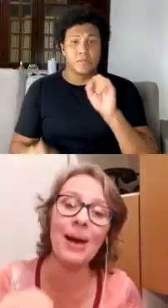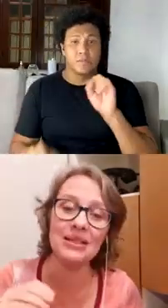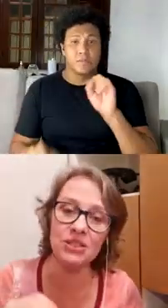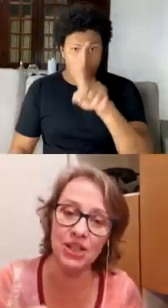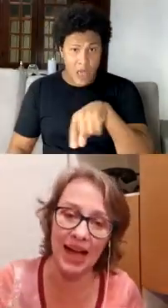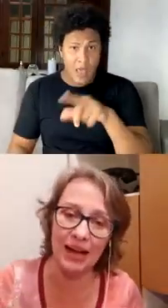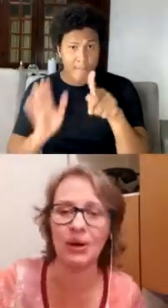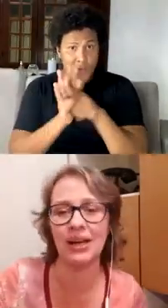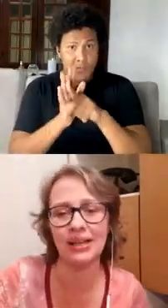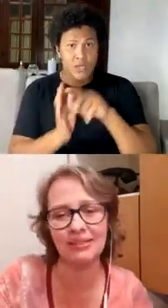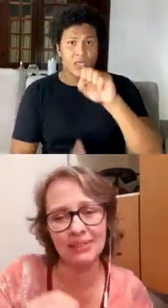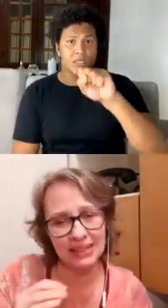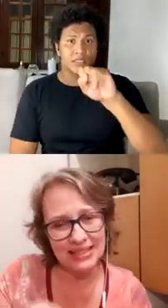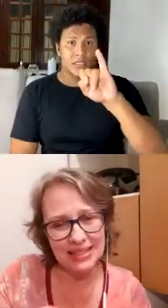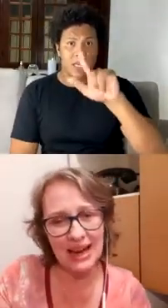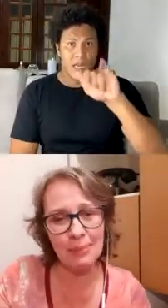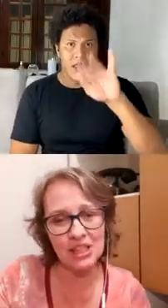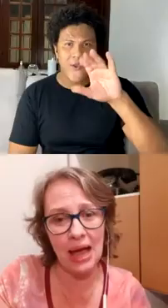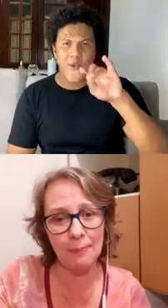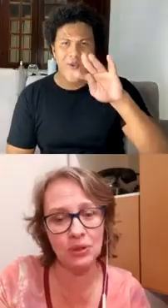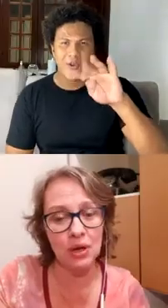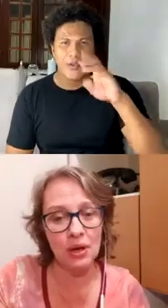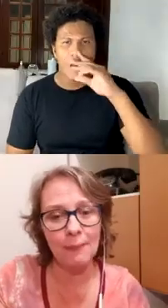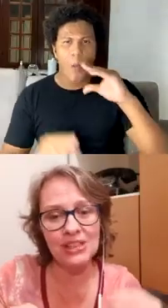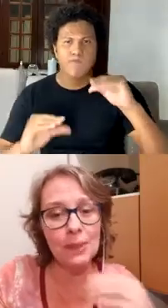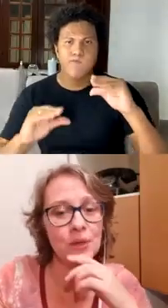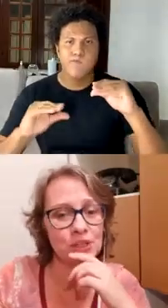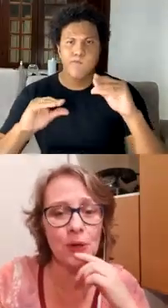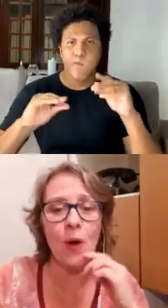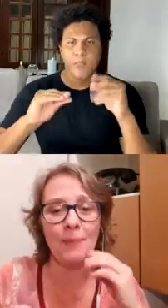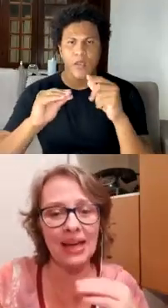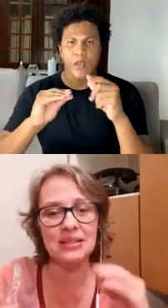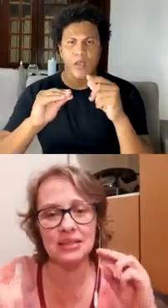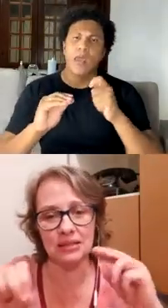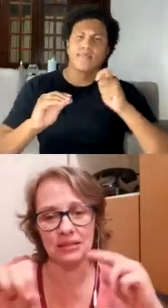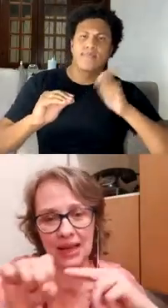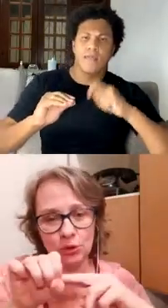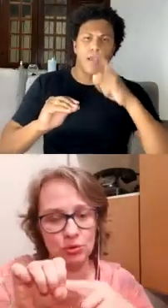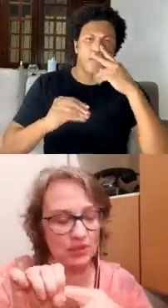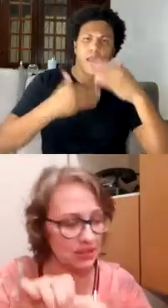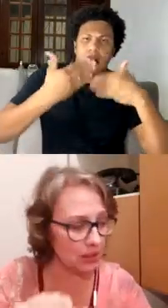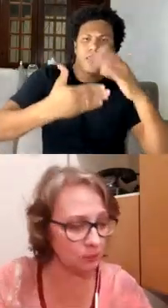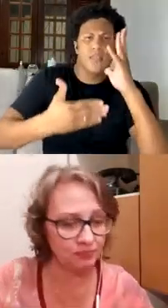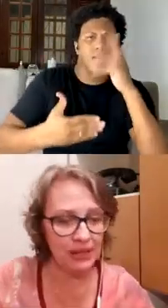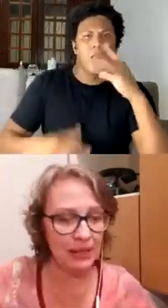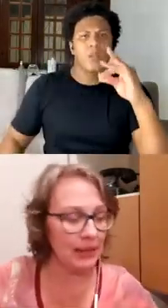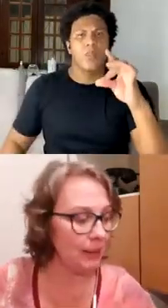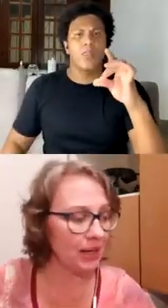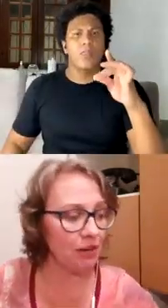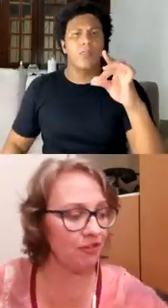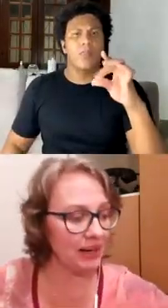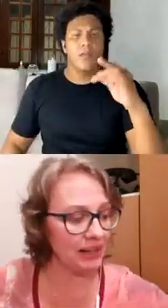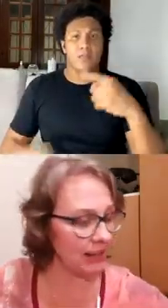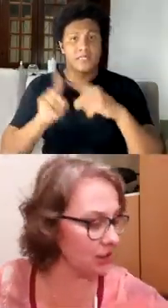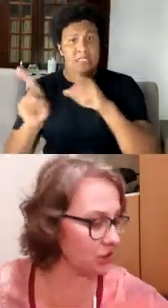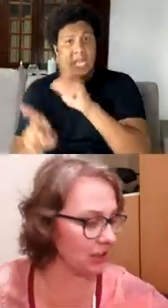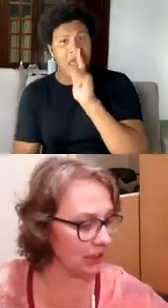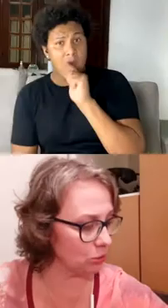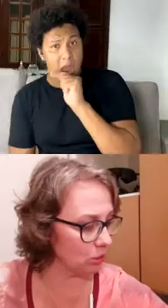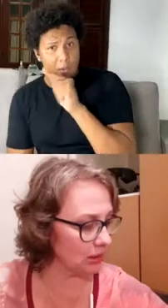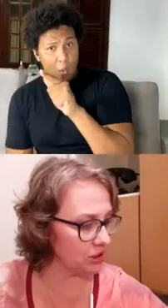for à base de água, ele seca mais rápido. Mas depois que começa a introdução, lembra que eu falei